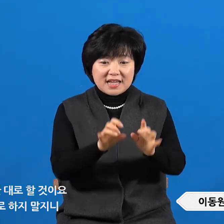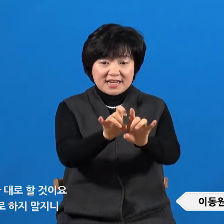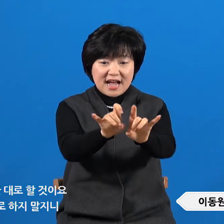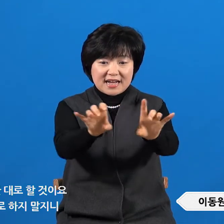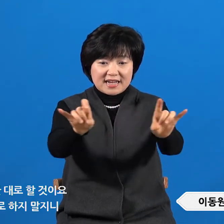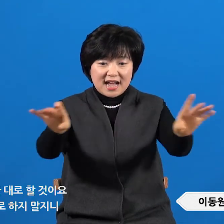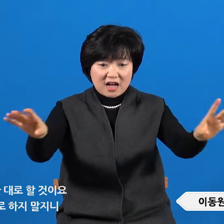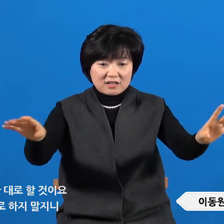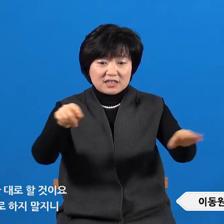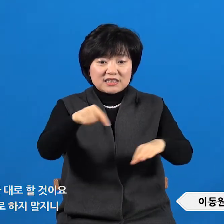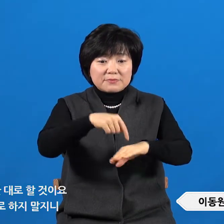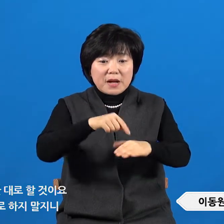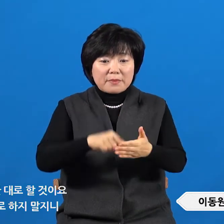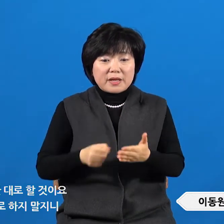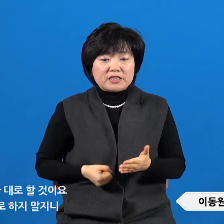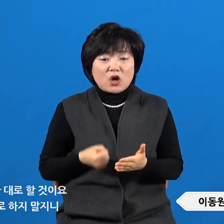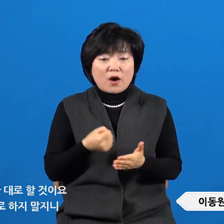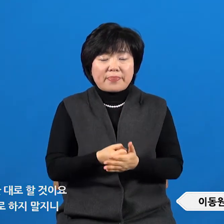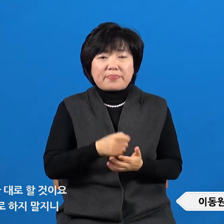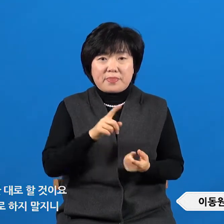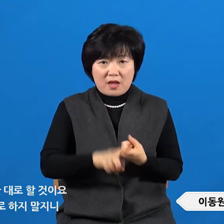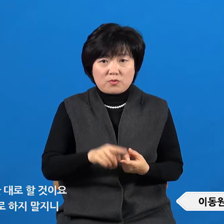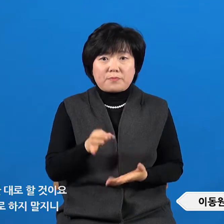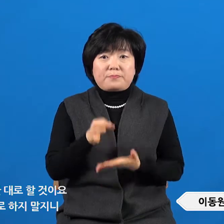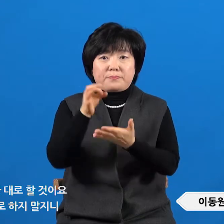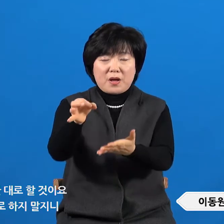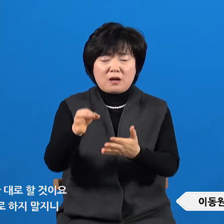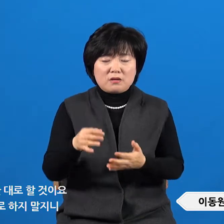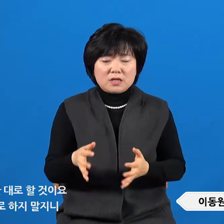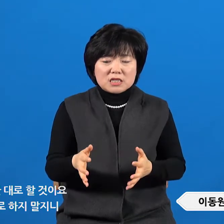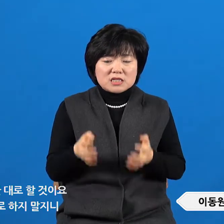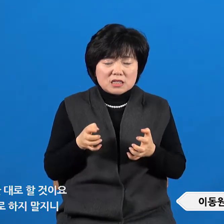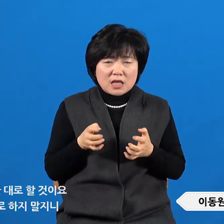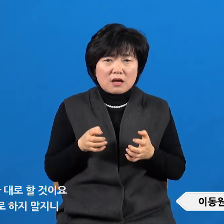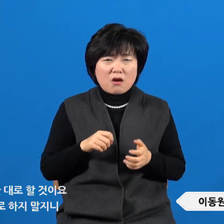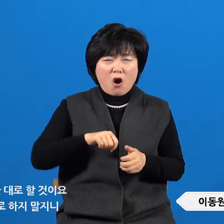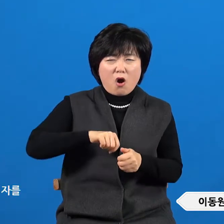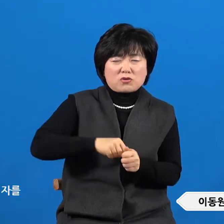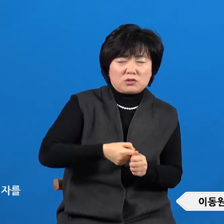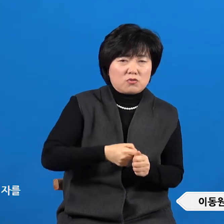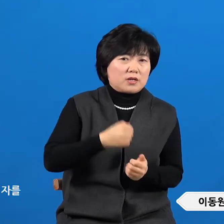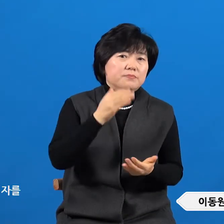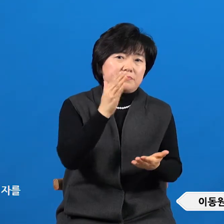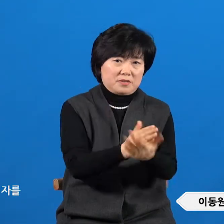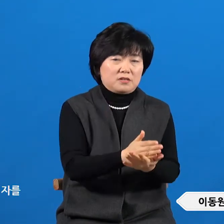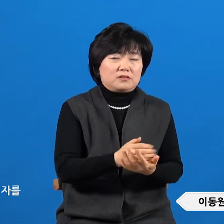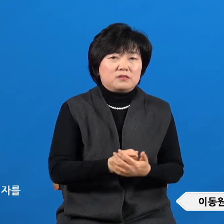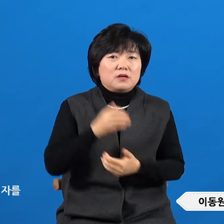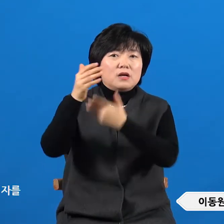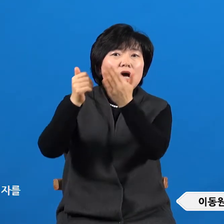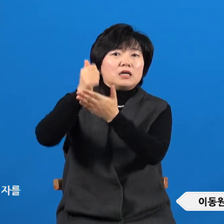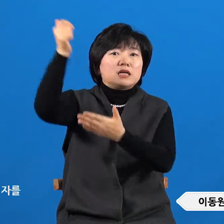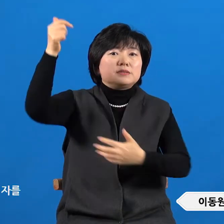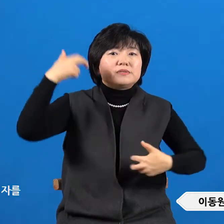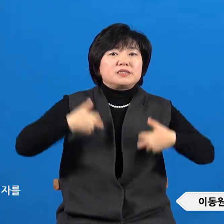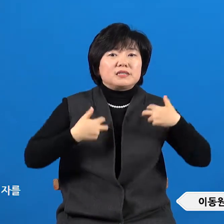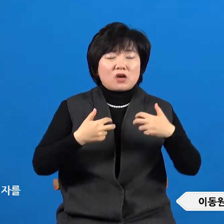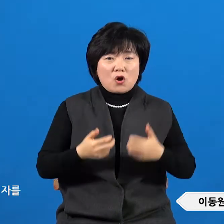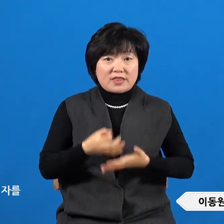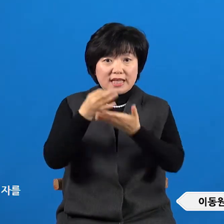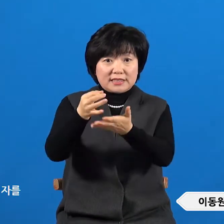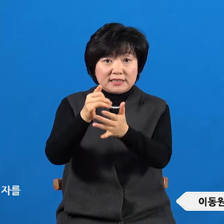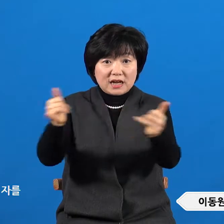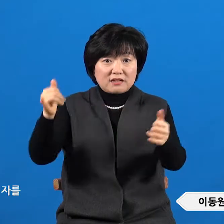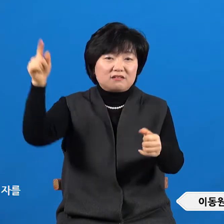시작. 각각 그 마음에 정한 대로 할 것이요 인색함으로나 억지로 하지 말지니 하나님은